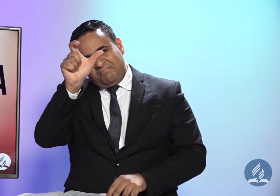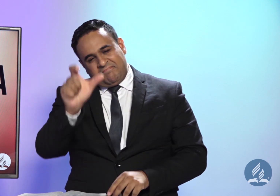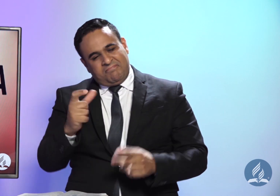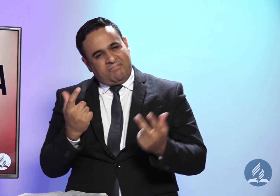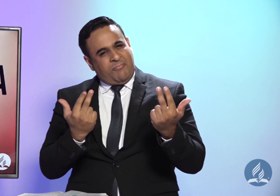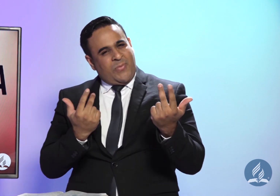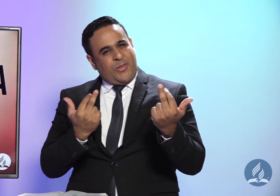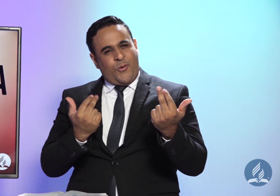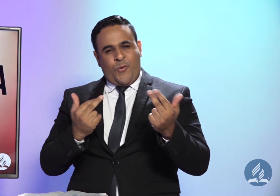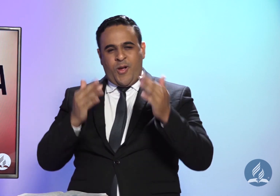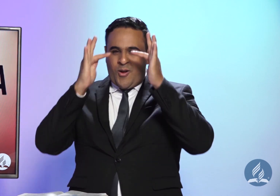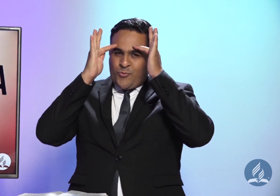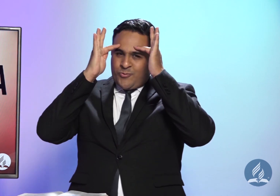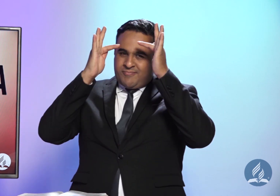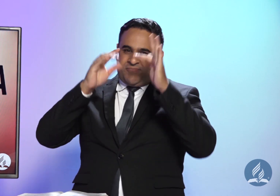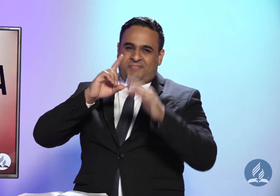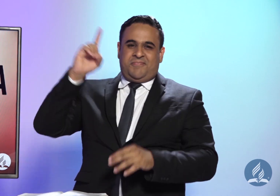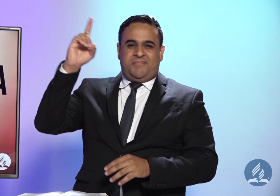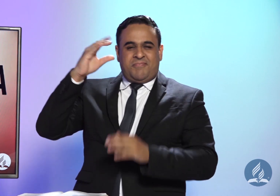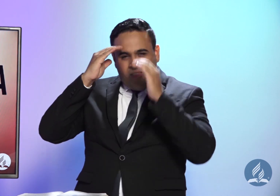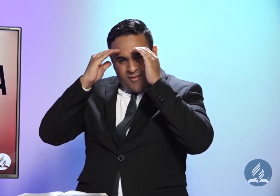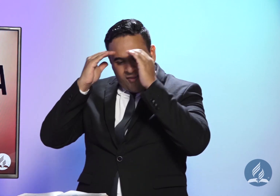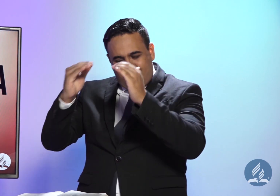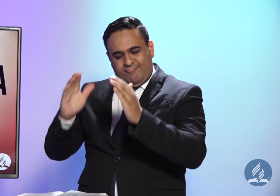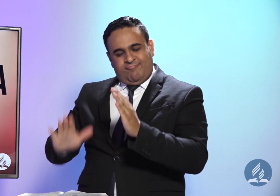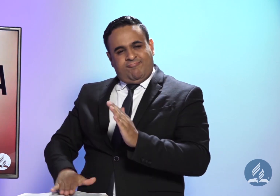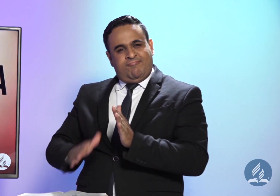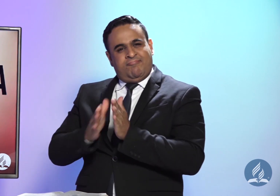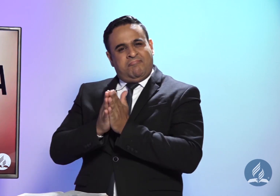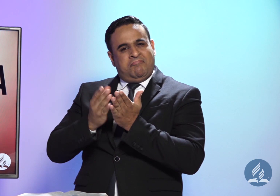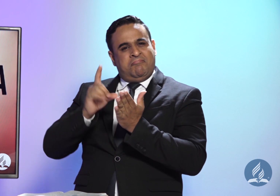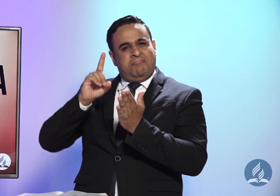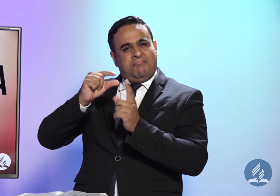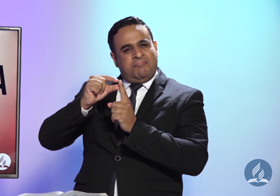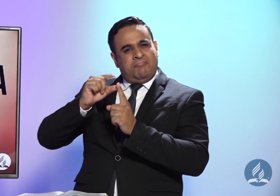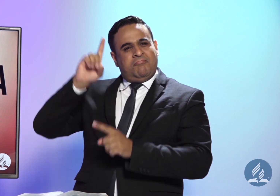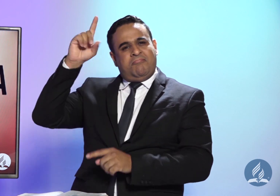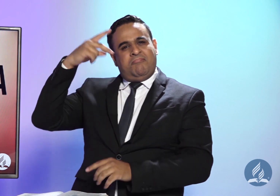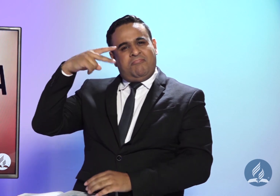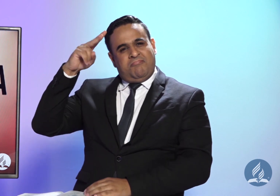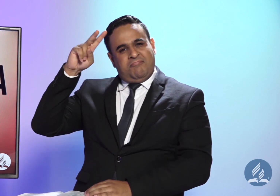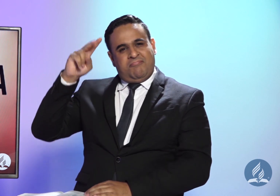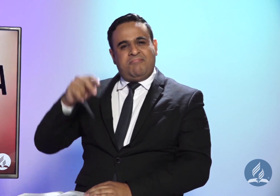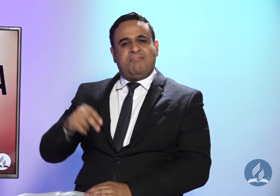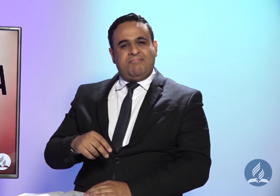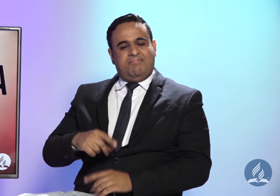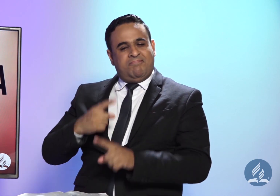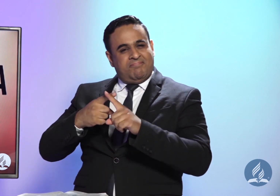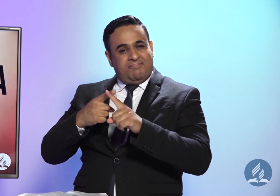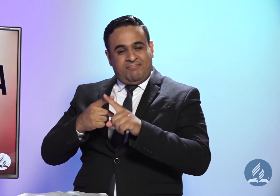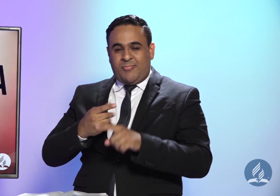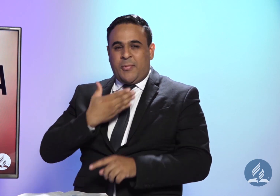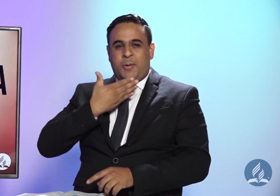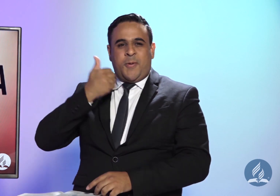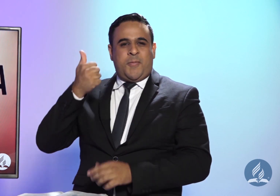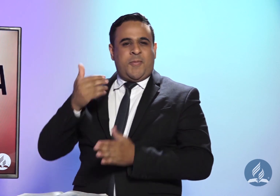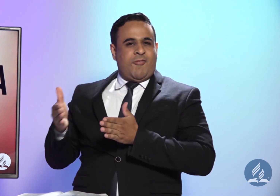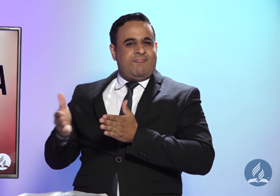espero que você seja fiel a Jesus. Eu espero que você obedeça a palavra de Deus. Eu espero que você